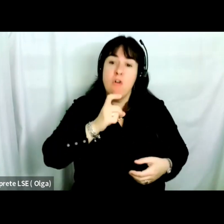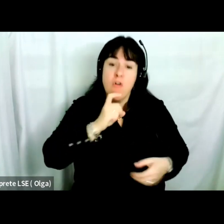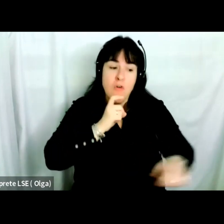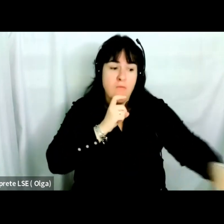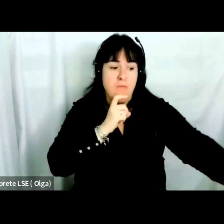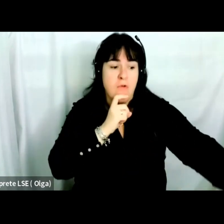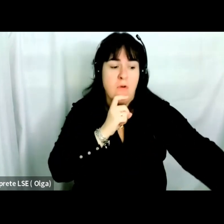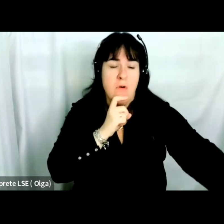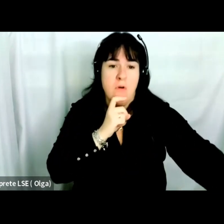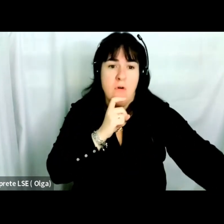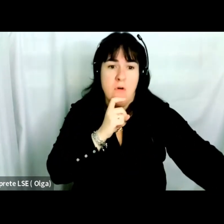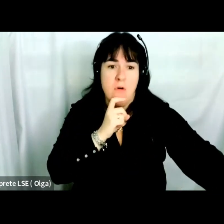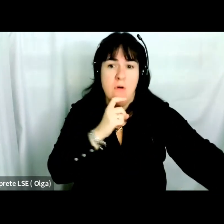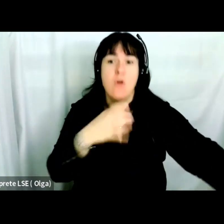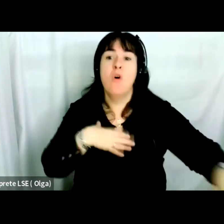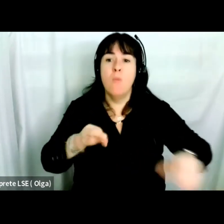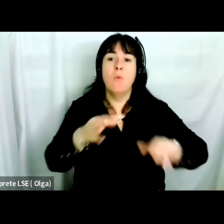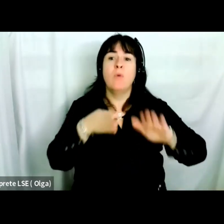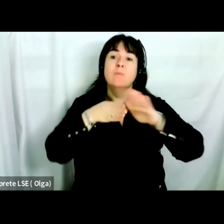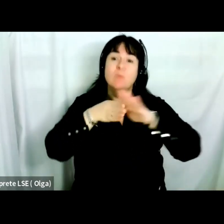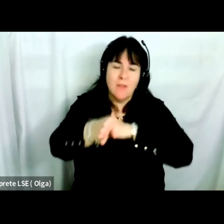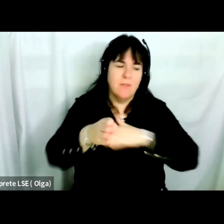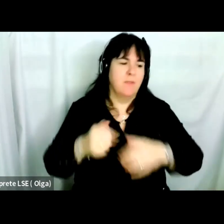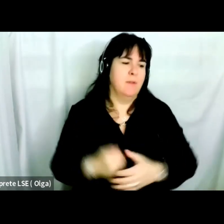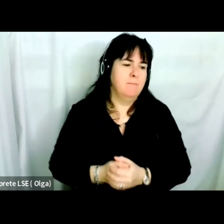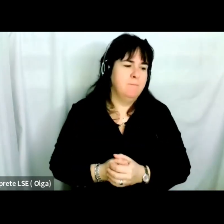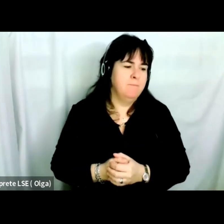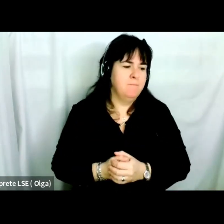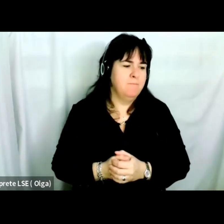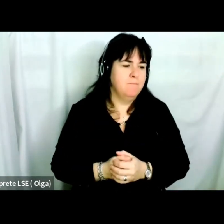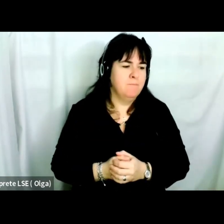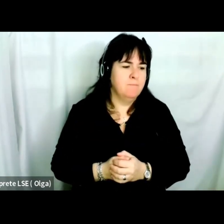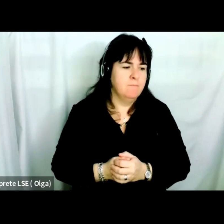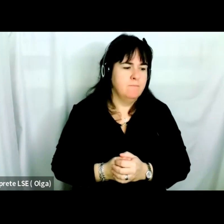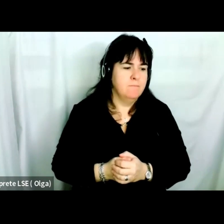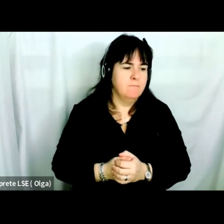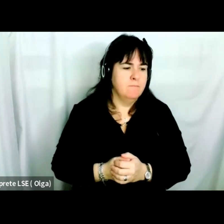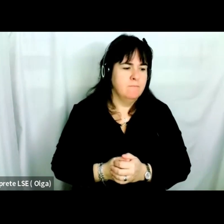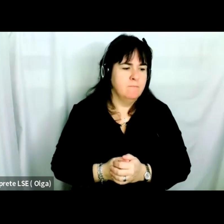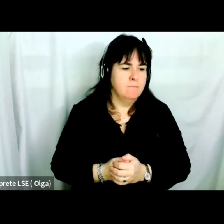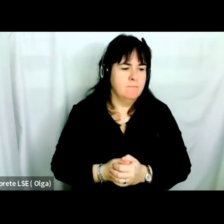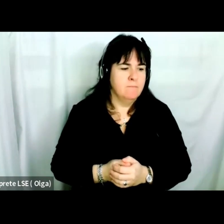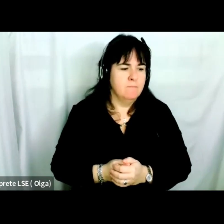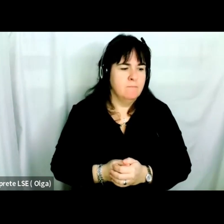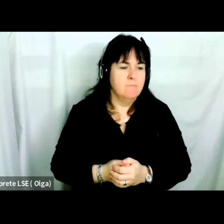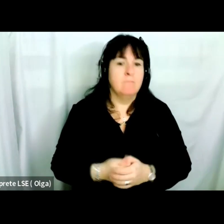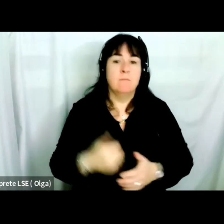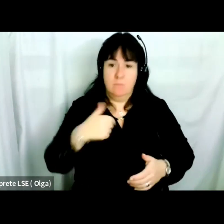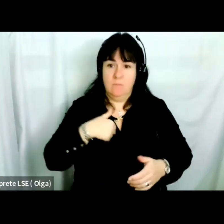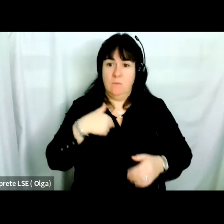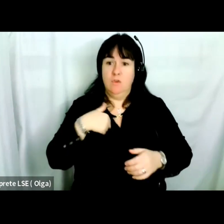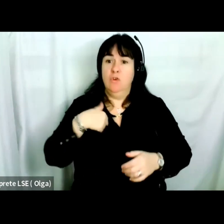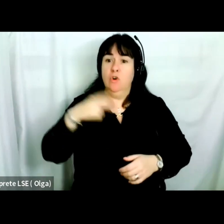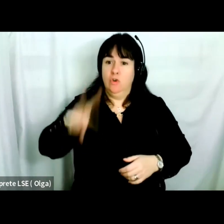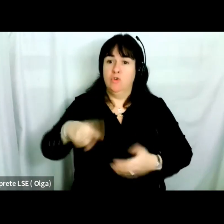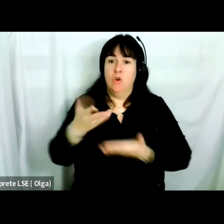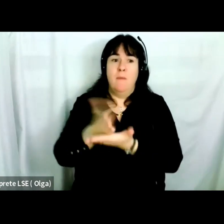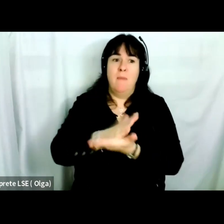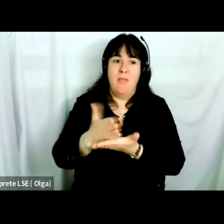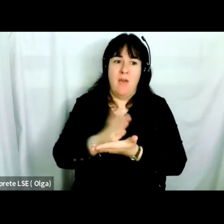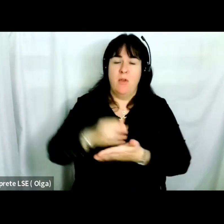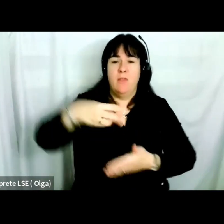para poder acceder a ellos, ¿eh? Bueno, yo trabajo en Mediaicam, soy mediadora de